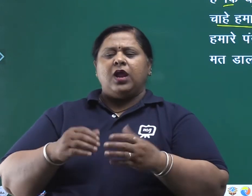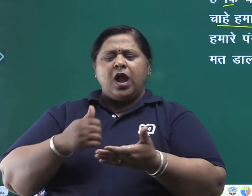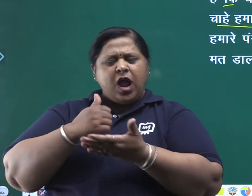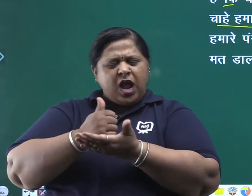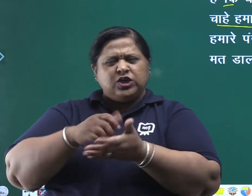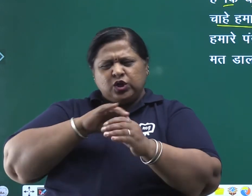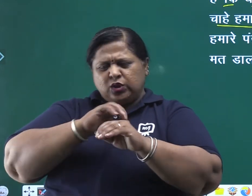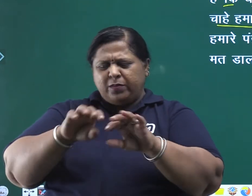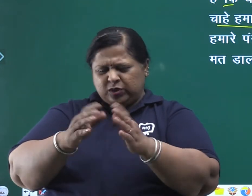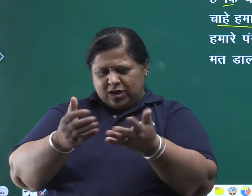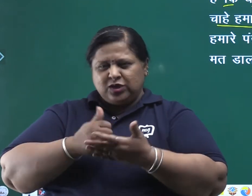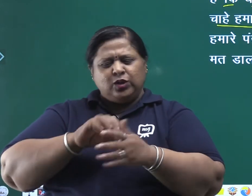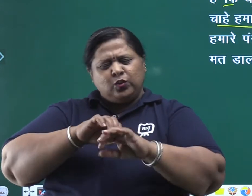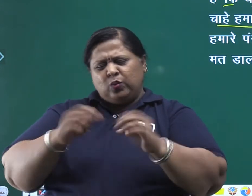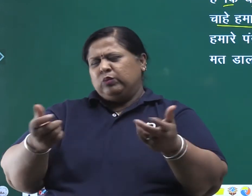आश्रय तोड़ दो,